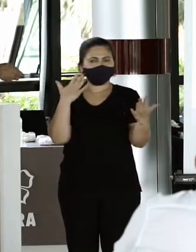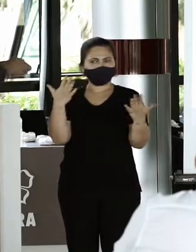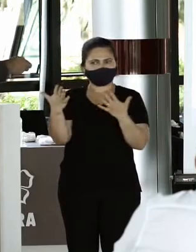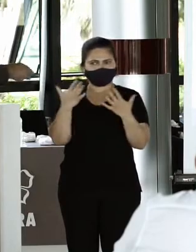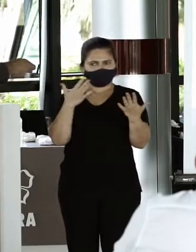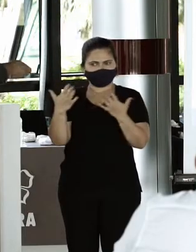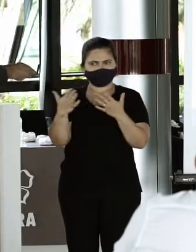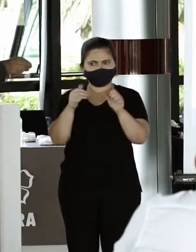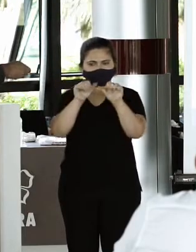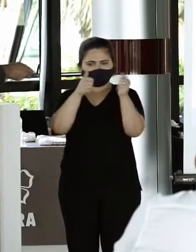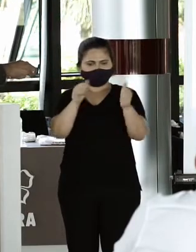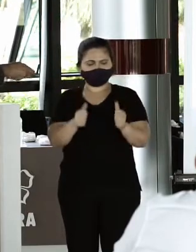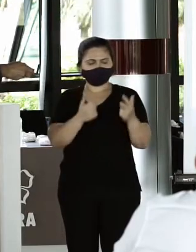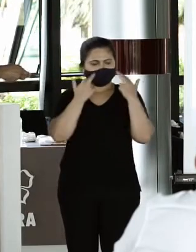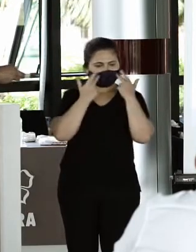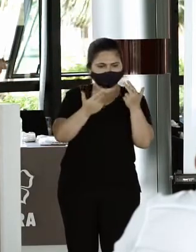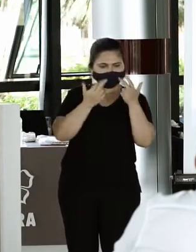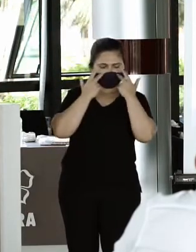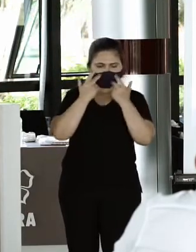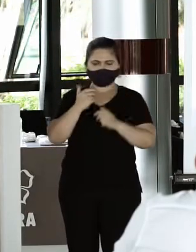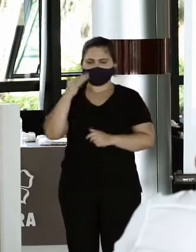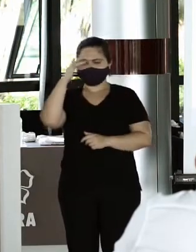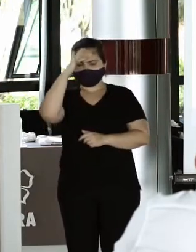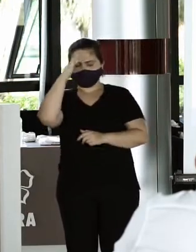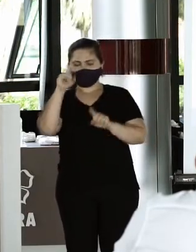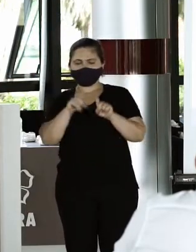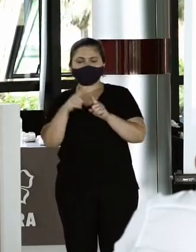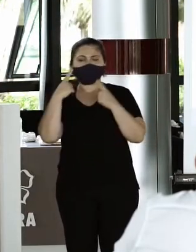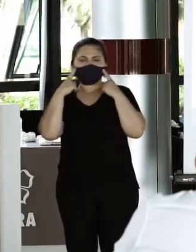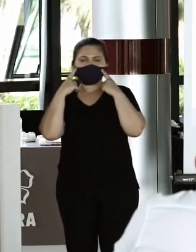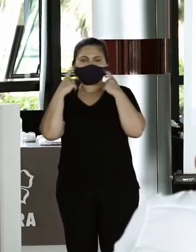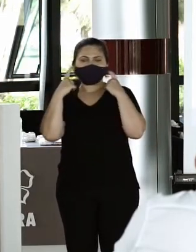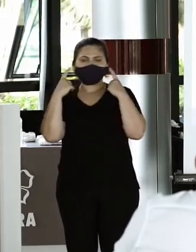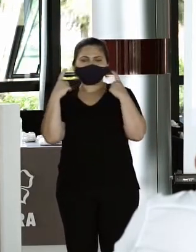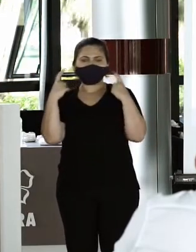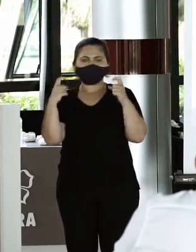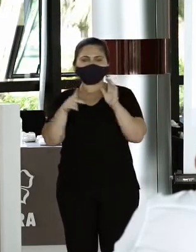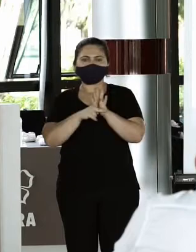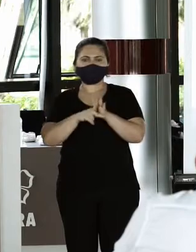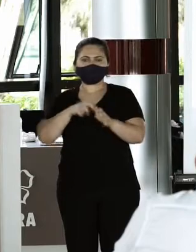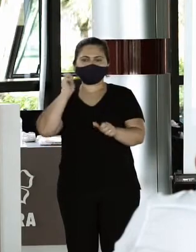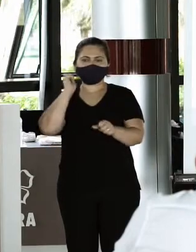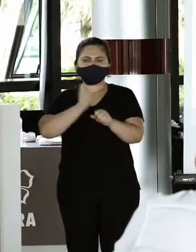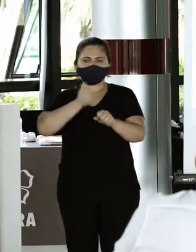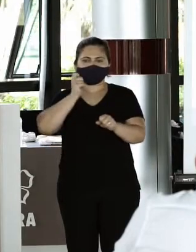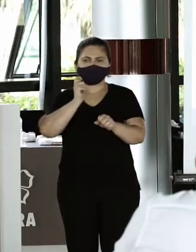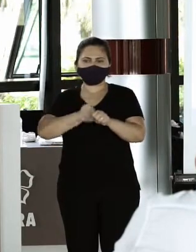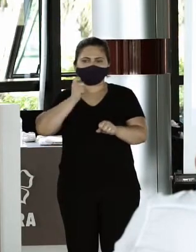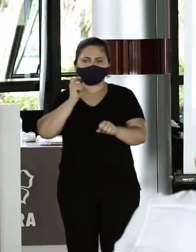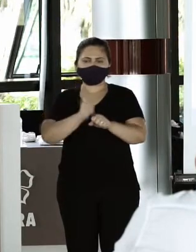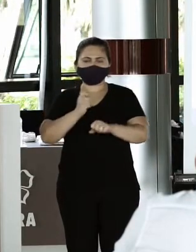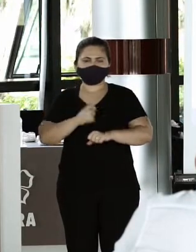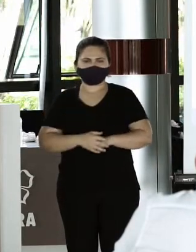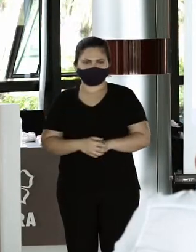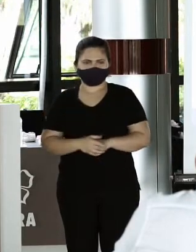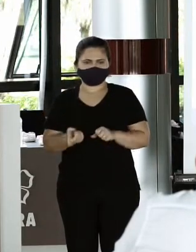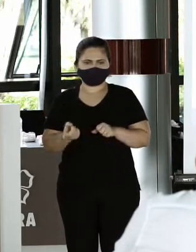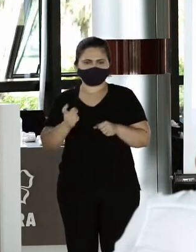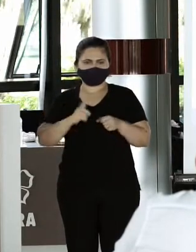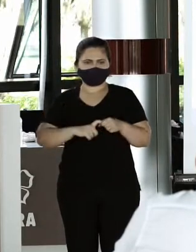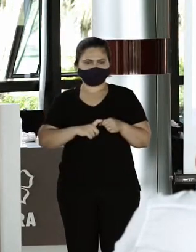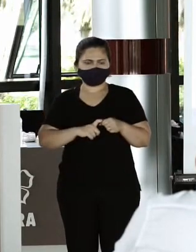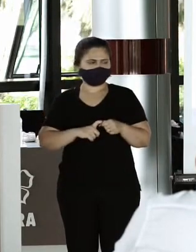comparem a imagem normal com a térmica e o barulho da batida no martelo. Pá, volta.